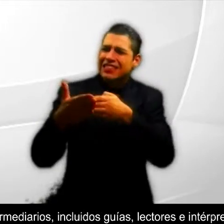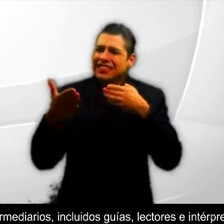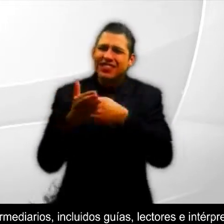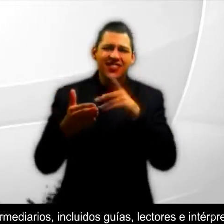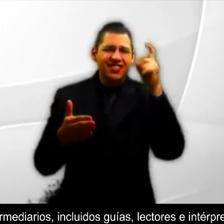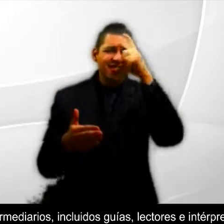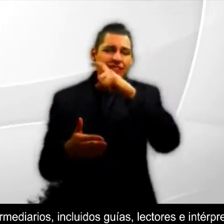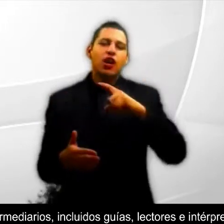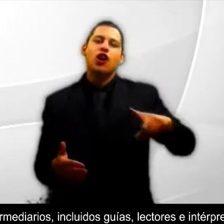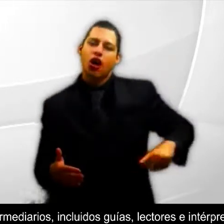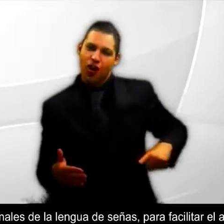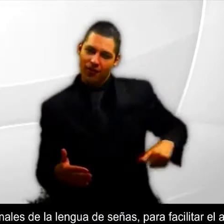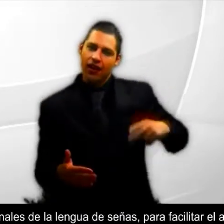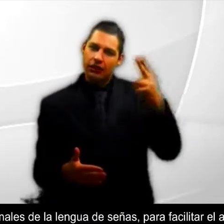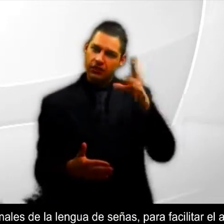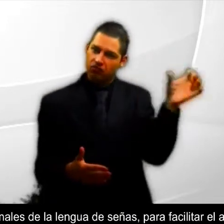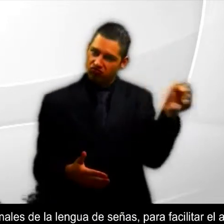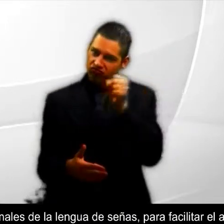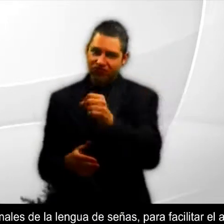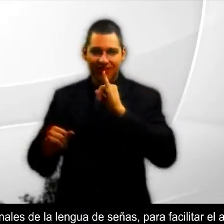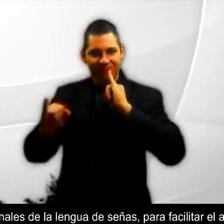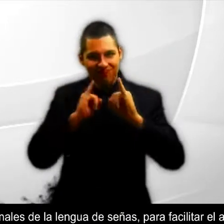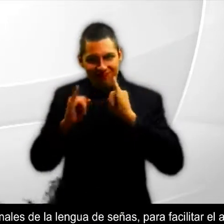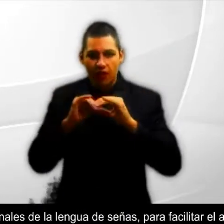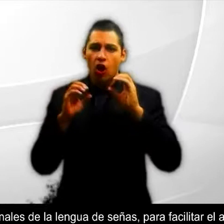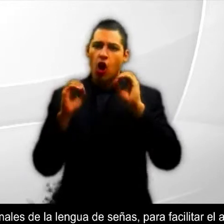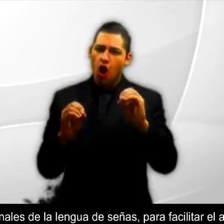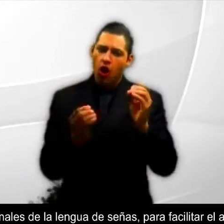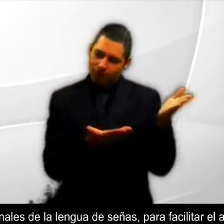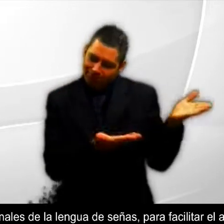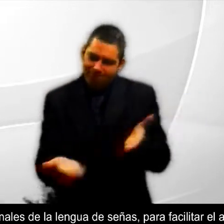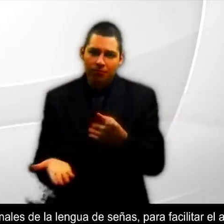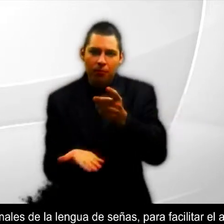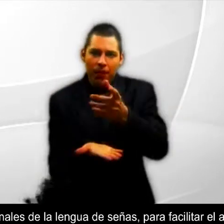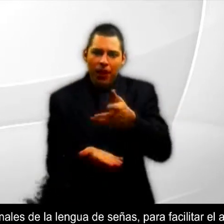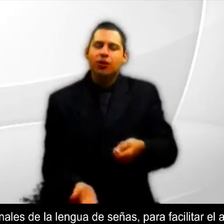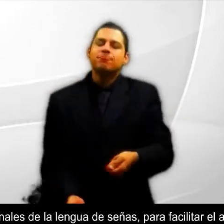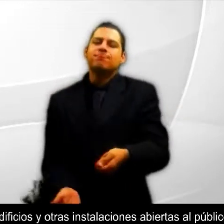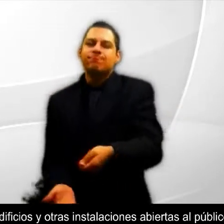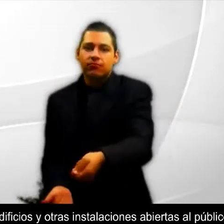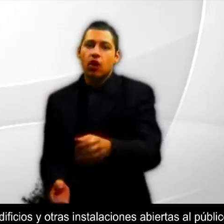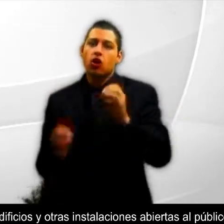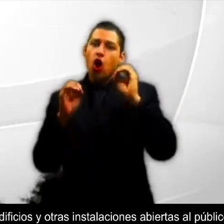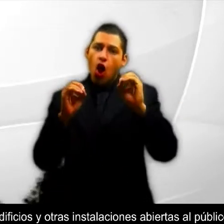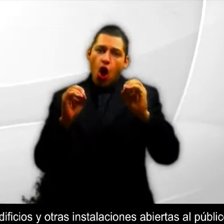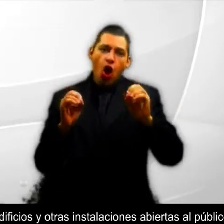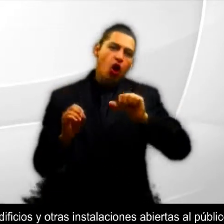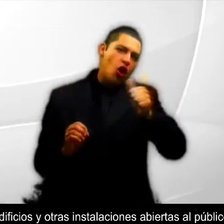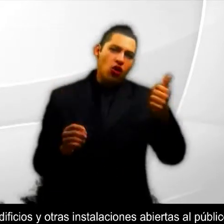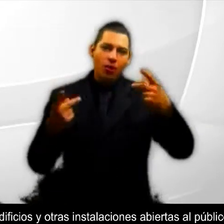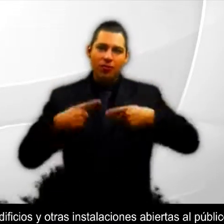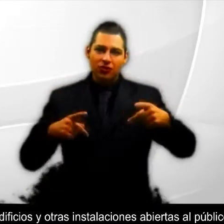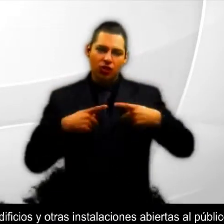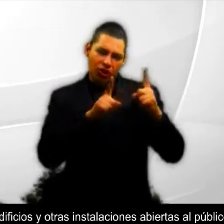lectores e intérpretes profesionales de la lengua de señas, para facilitar el acceso a edificios y otras instalaciones abiertas al público.